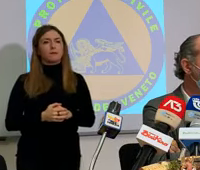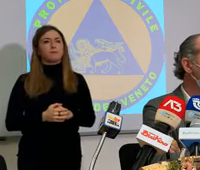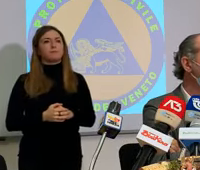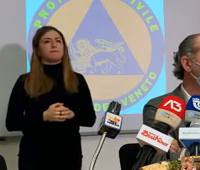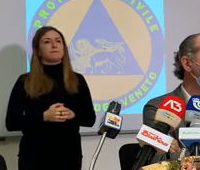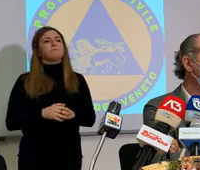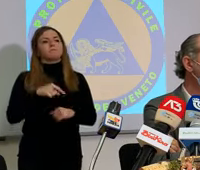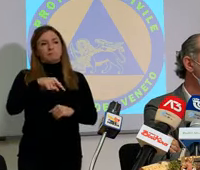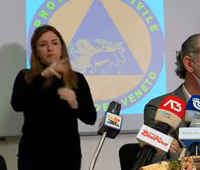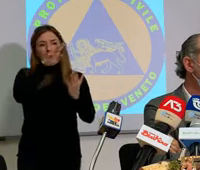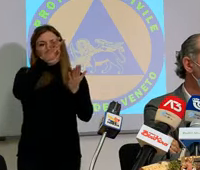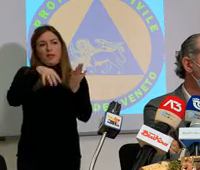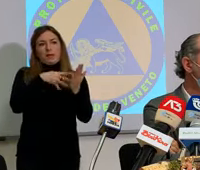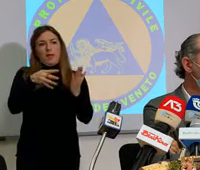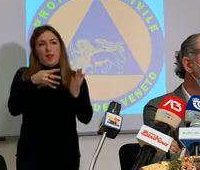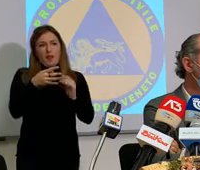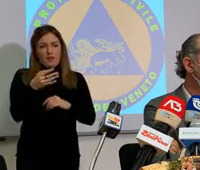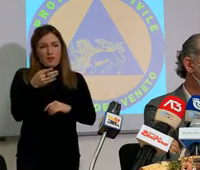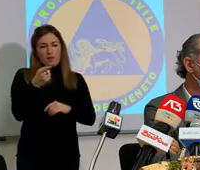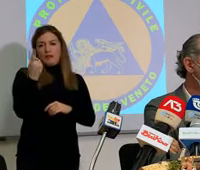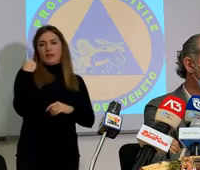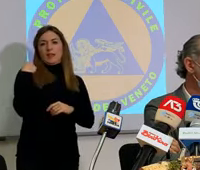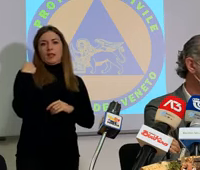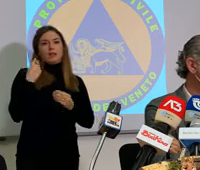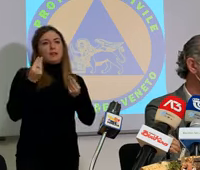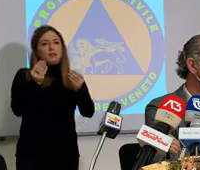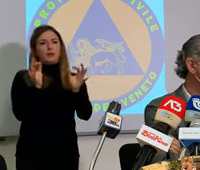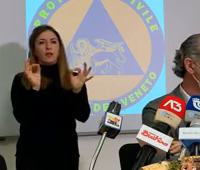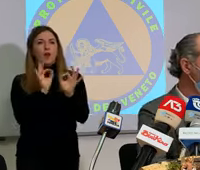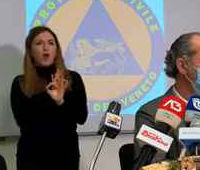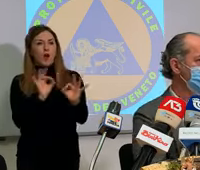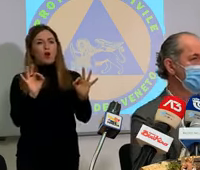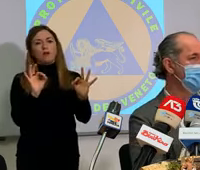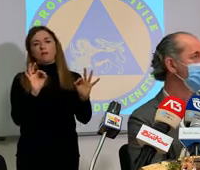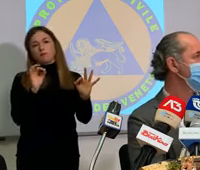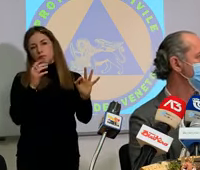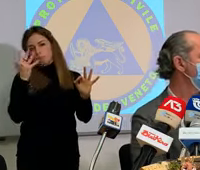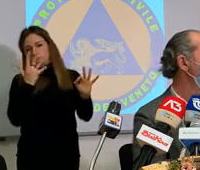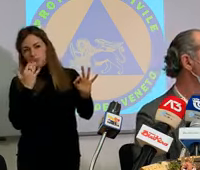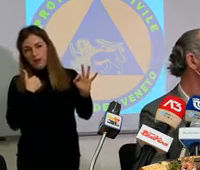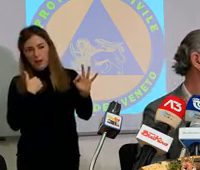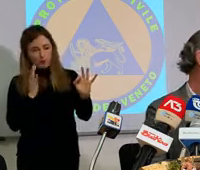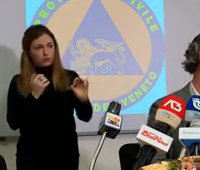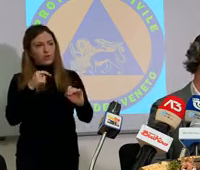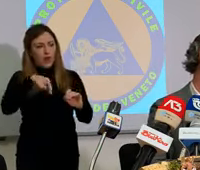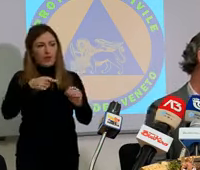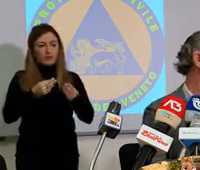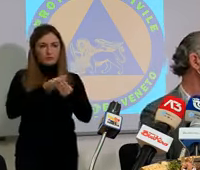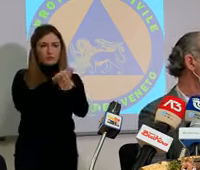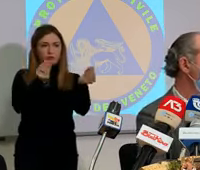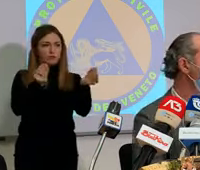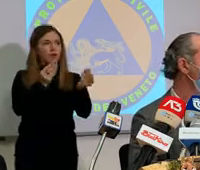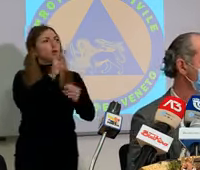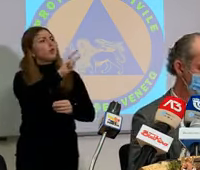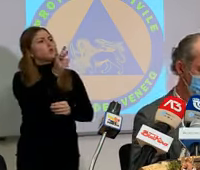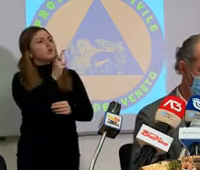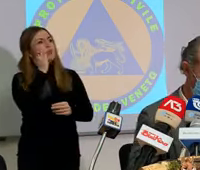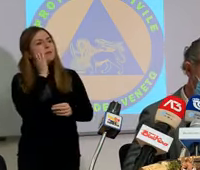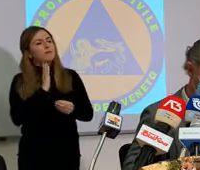vi consegna una tabella che ieri diciamo non vi è stata data ma per errore e stiamo consegnando consegniamo le tutte e due